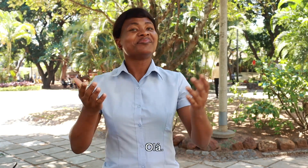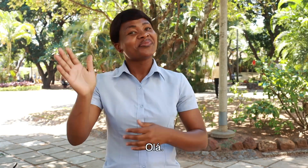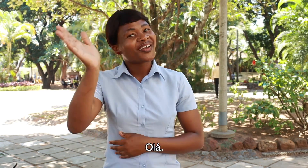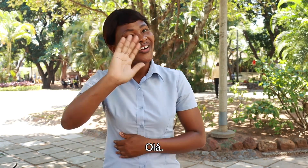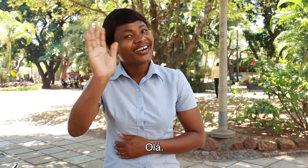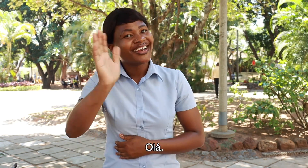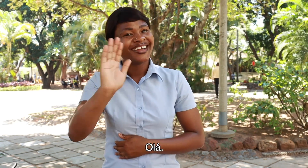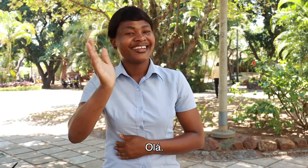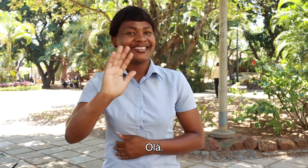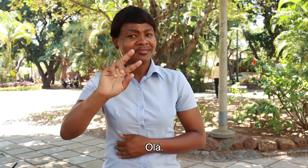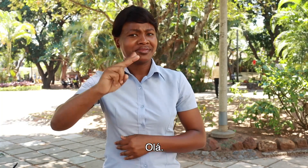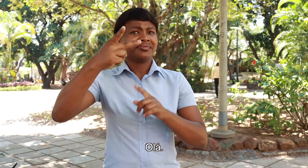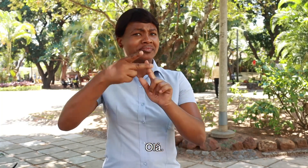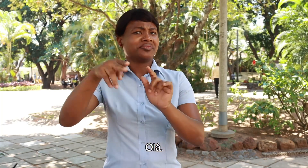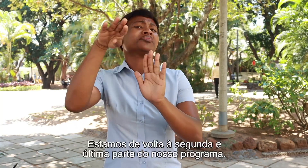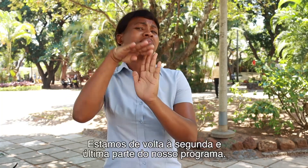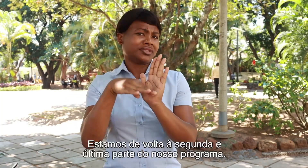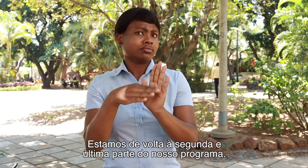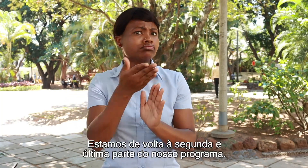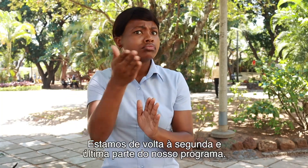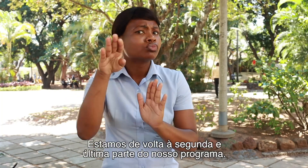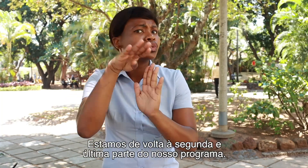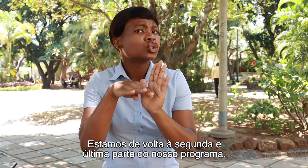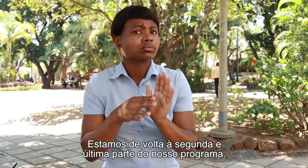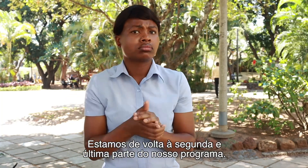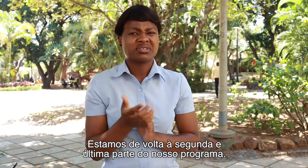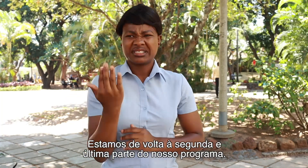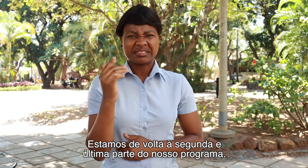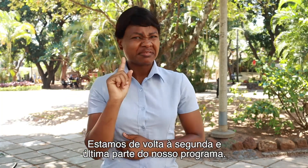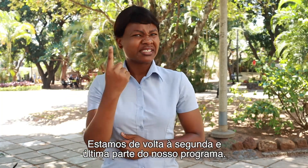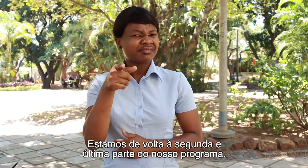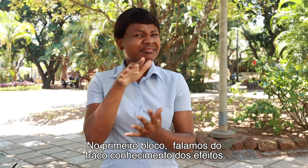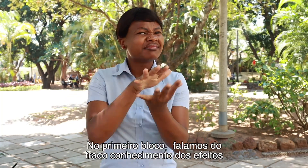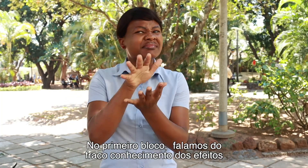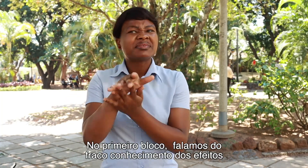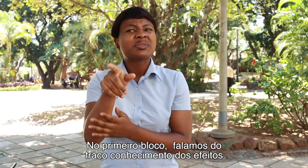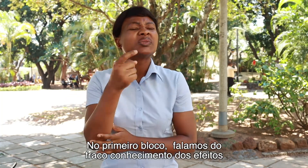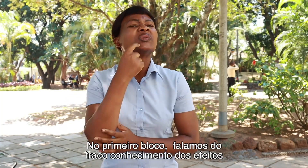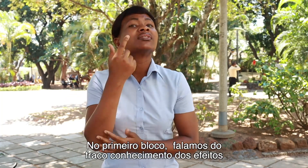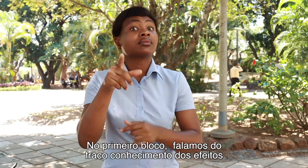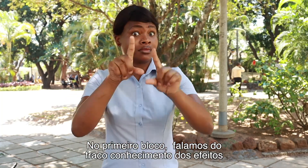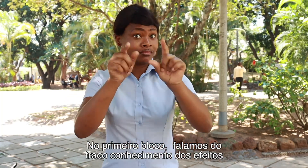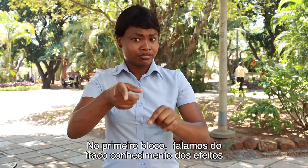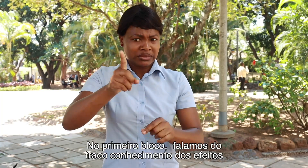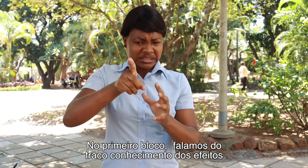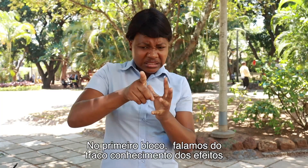Olá, estamos de volta à segunda e última parte do nosso programa. No primeiro bloco, falamos do